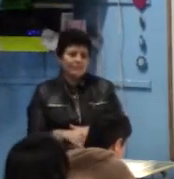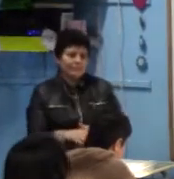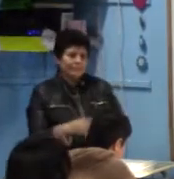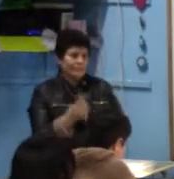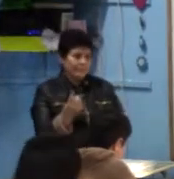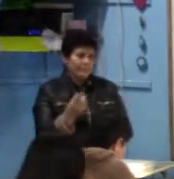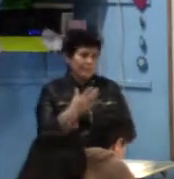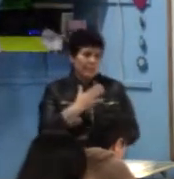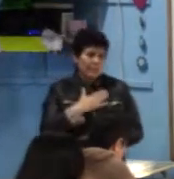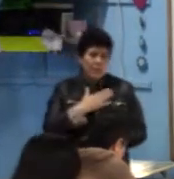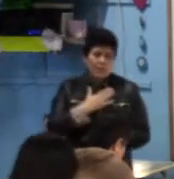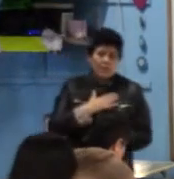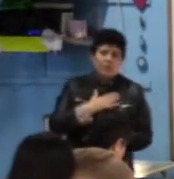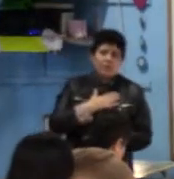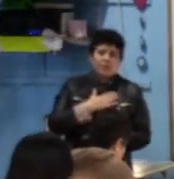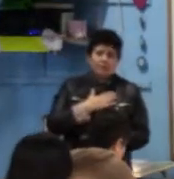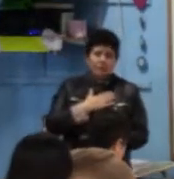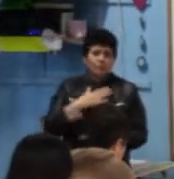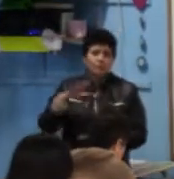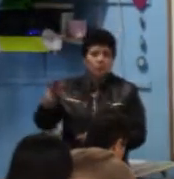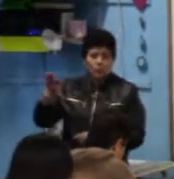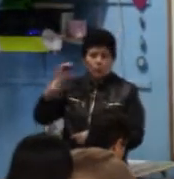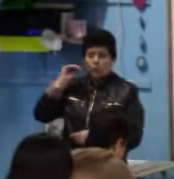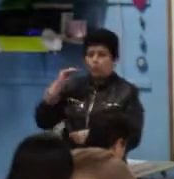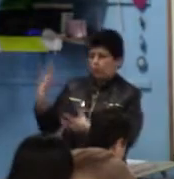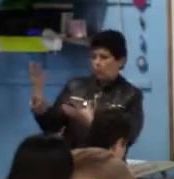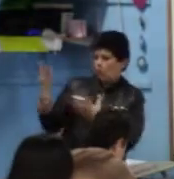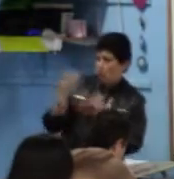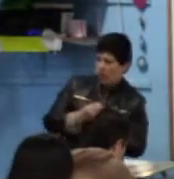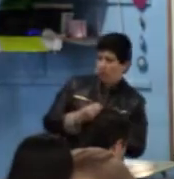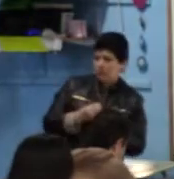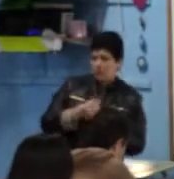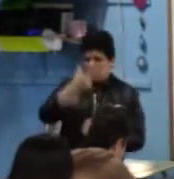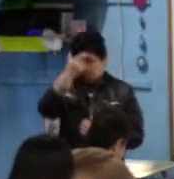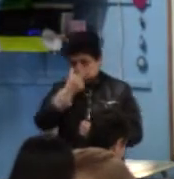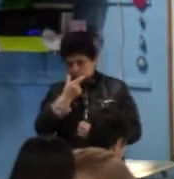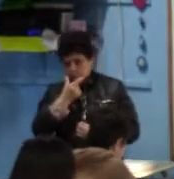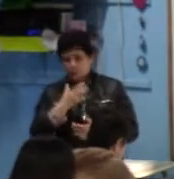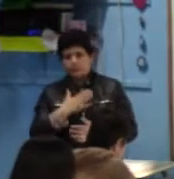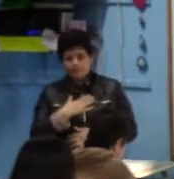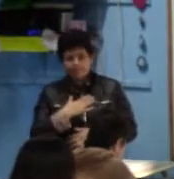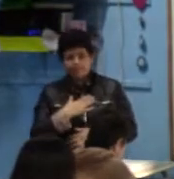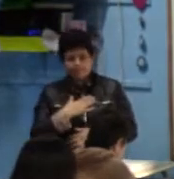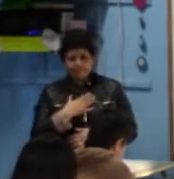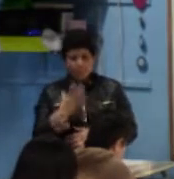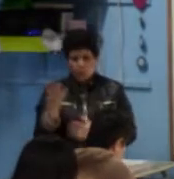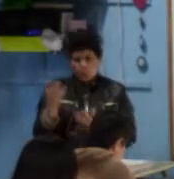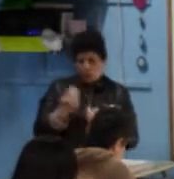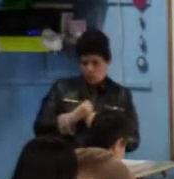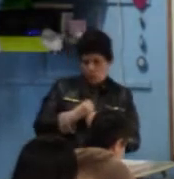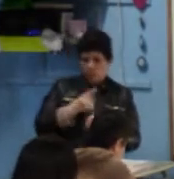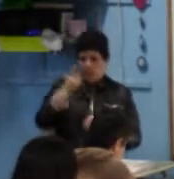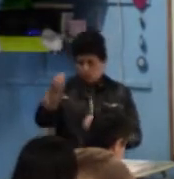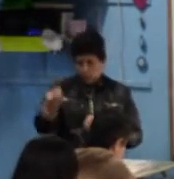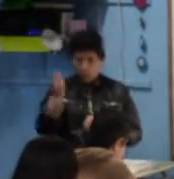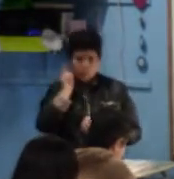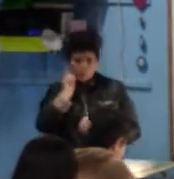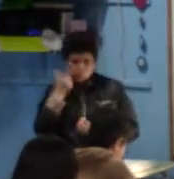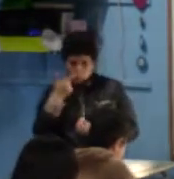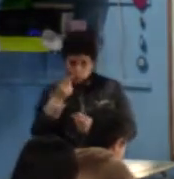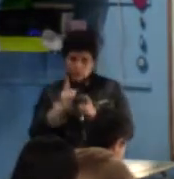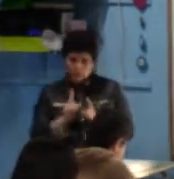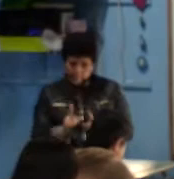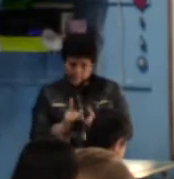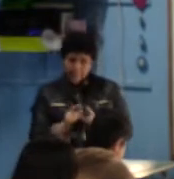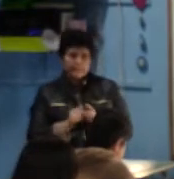nosotros escuchar la vida no solamente nos ayuda con los cielos, también nos ayuda hacia ustedes, ¿no? Yo